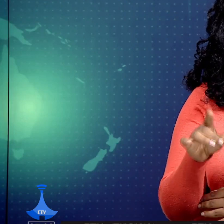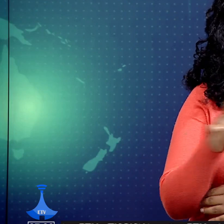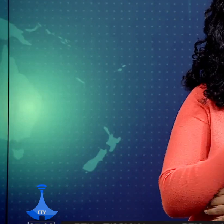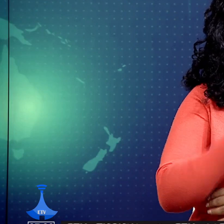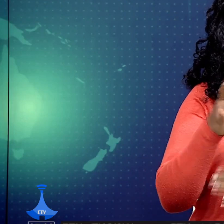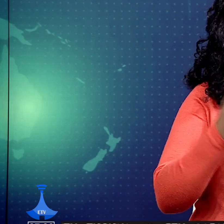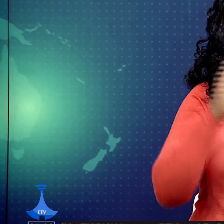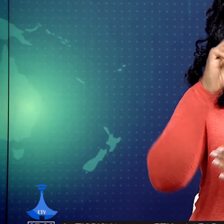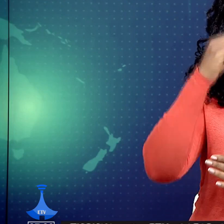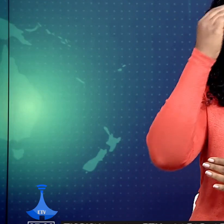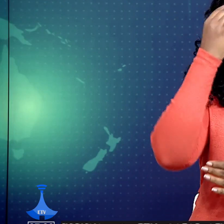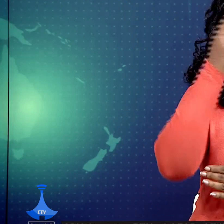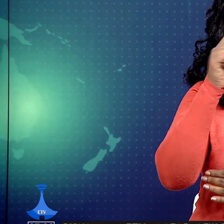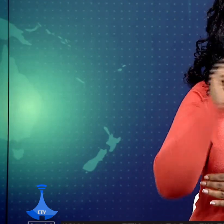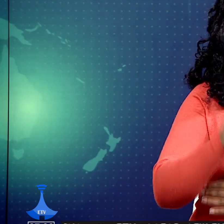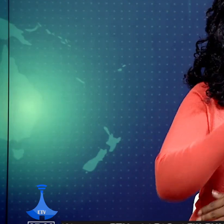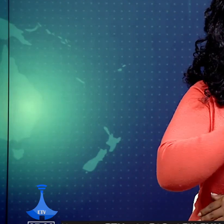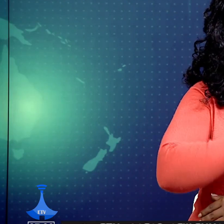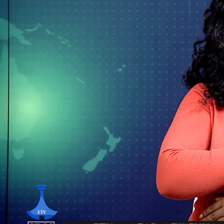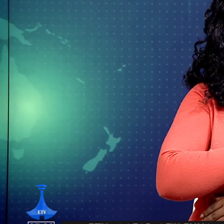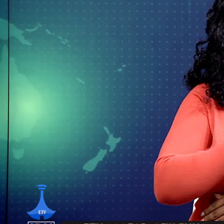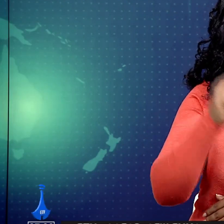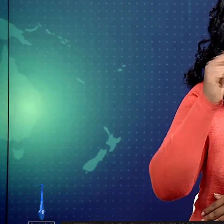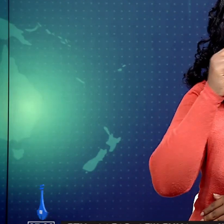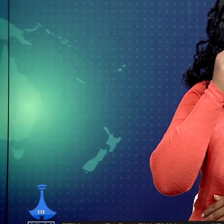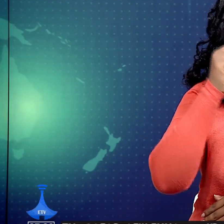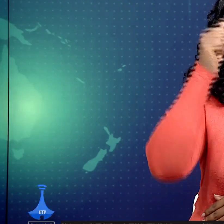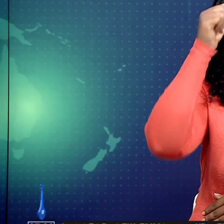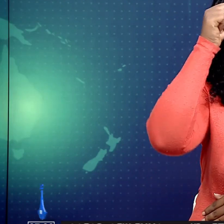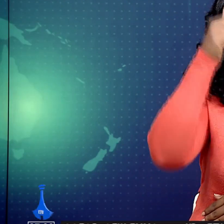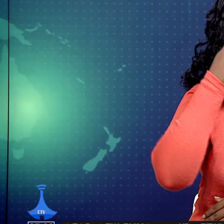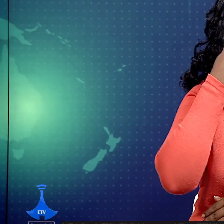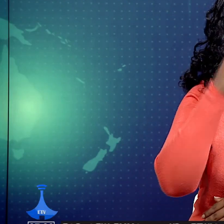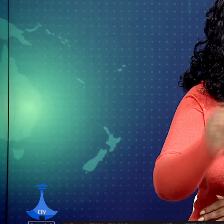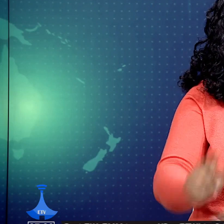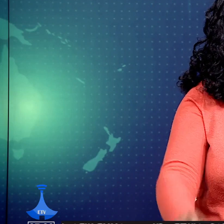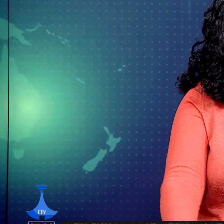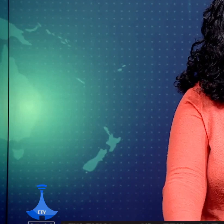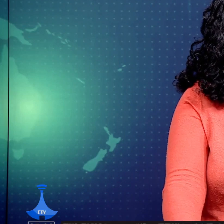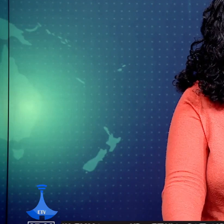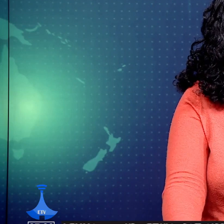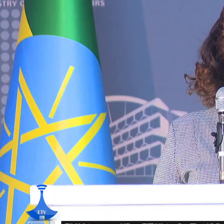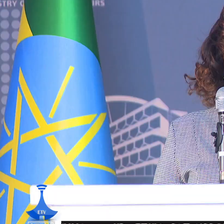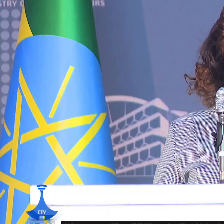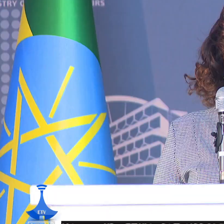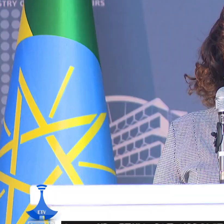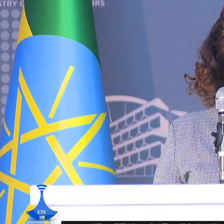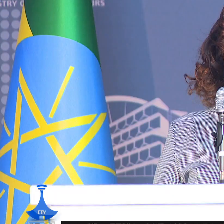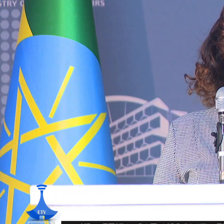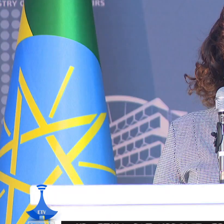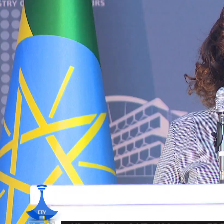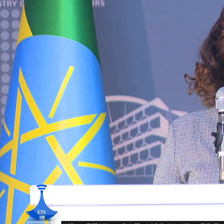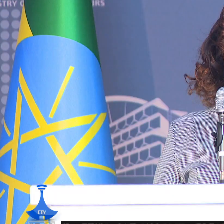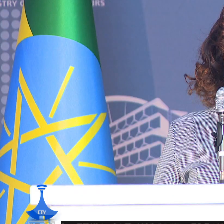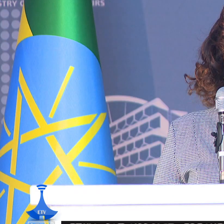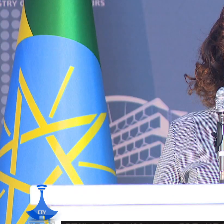يتساسات مهنون يوج قدامي سر ديتا امباسادر برتوكانا جينو تناغروال